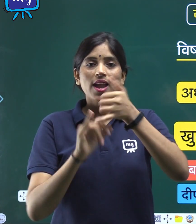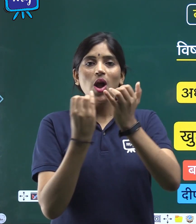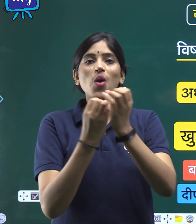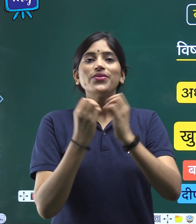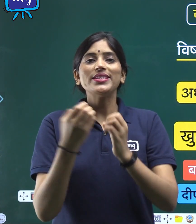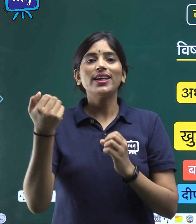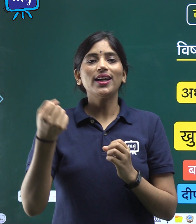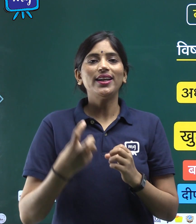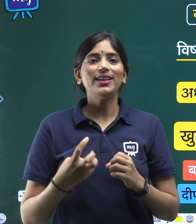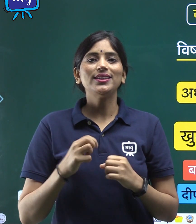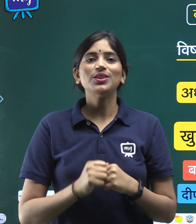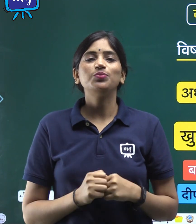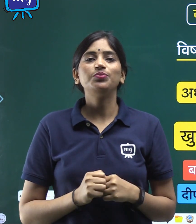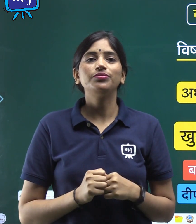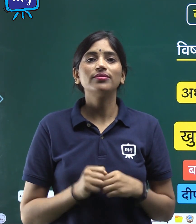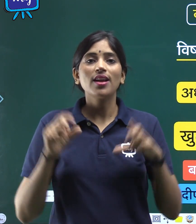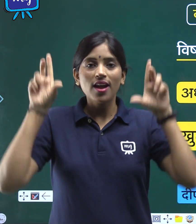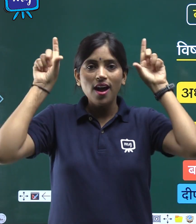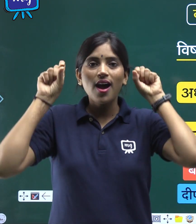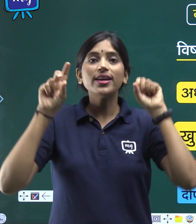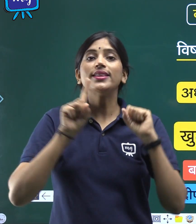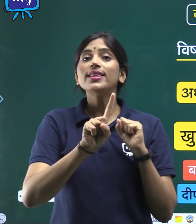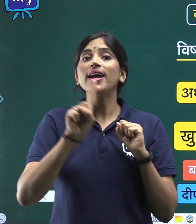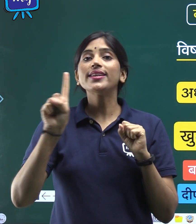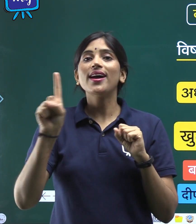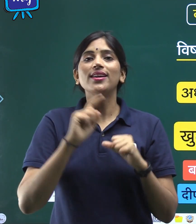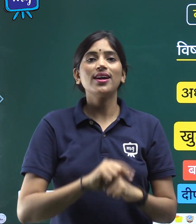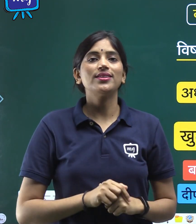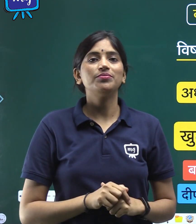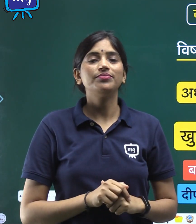विषय गणित, अध्याय 11